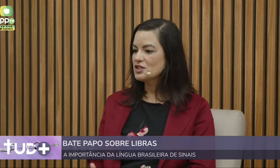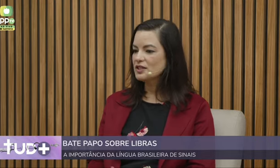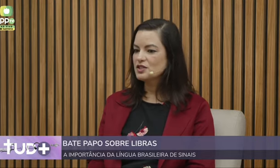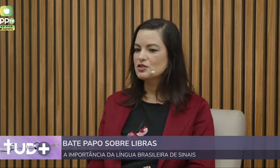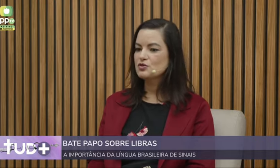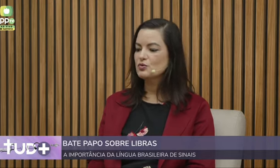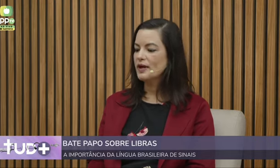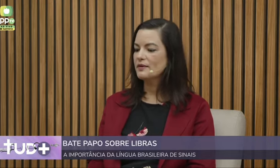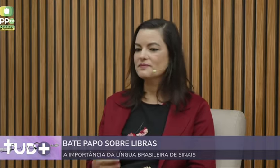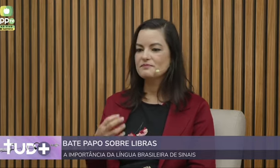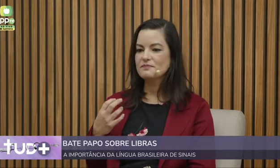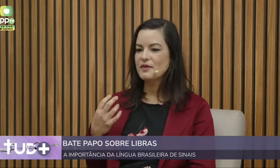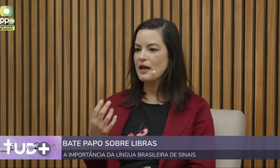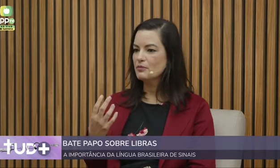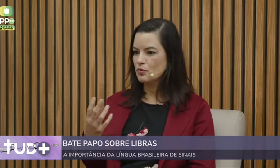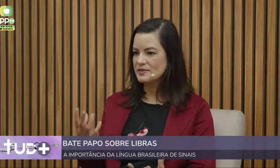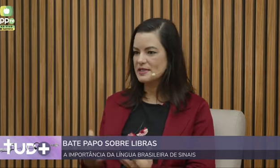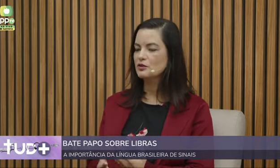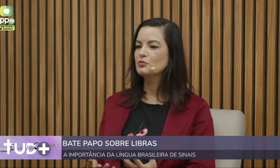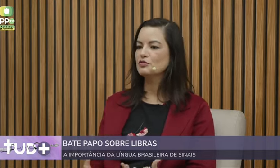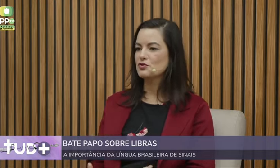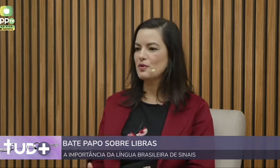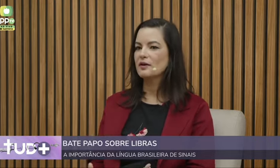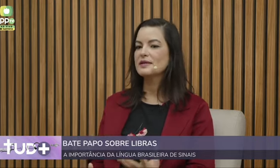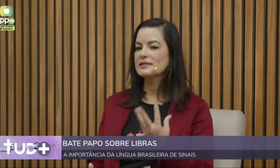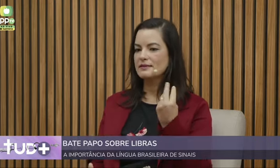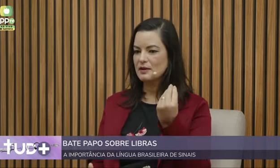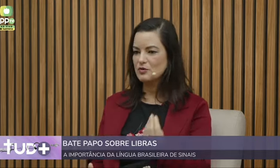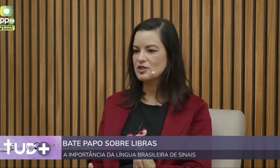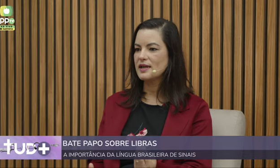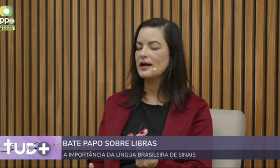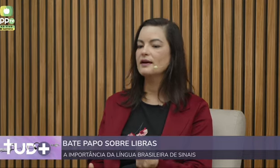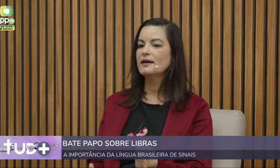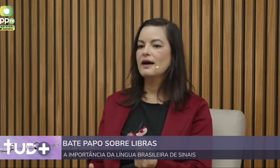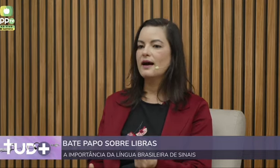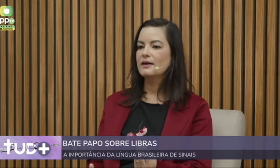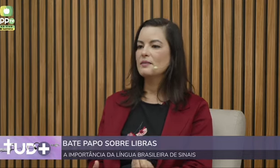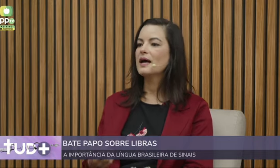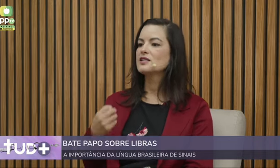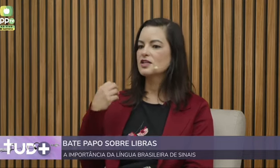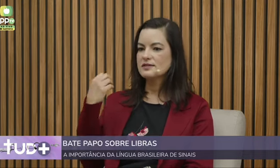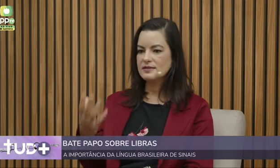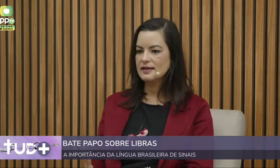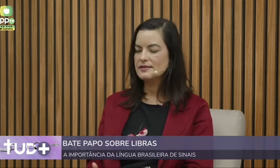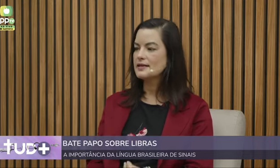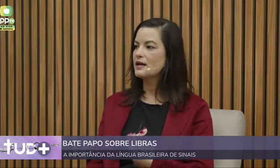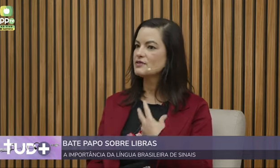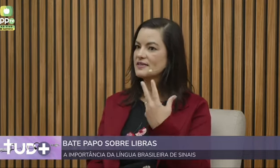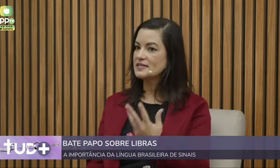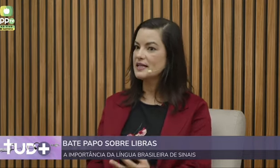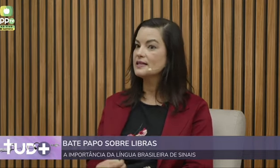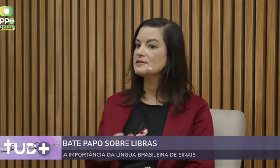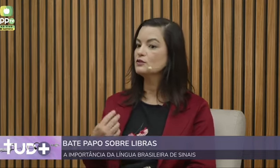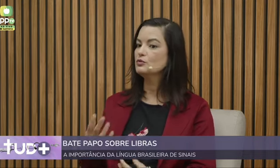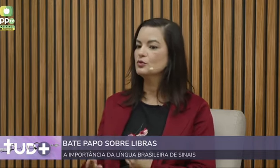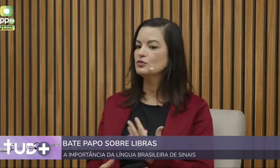prática disso sendo muito visual, né? Você tem que mostrar a imagem, sinalizar, e você vai sinalizando o